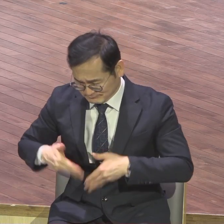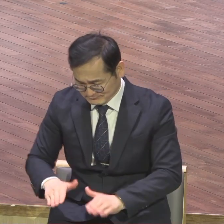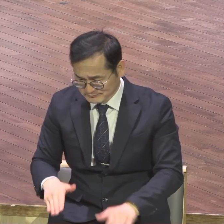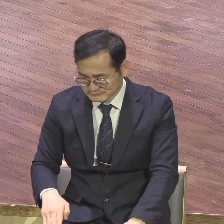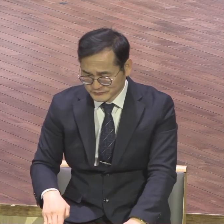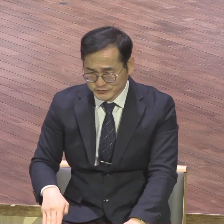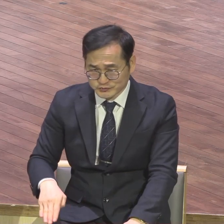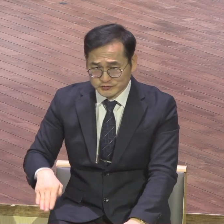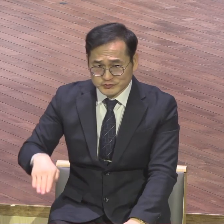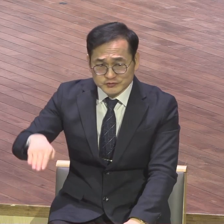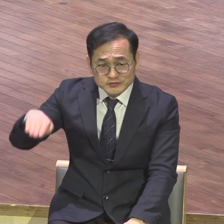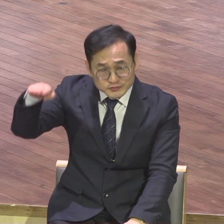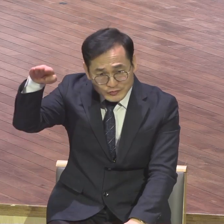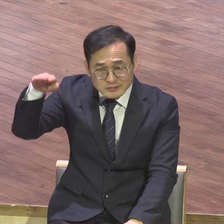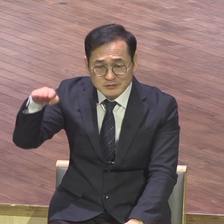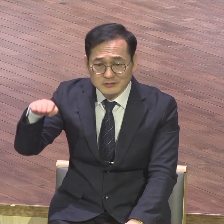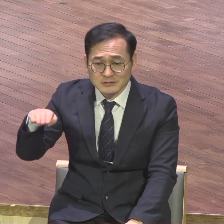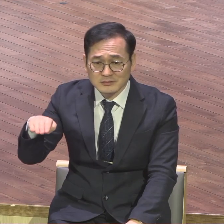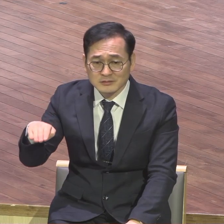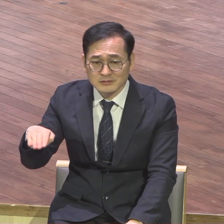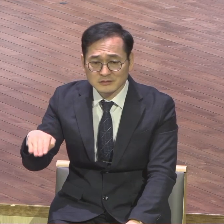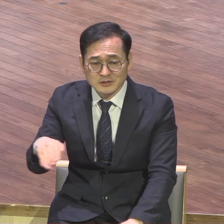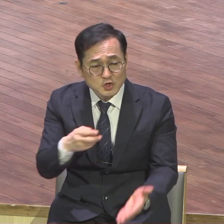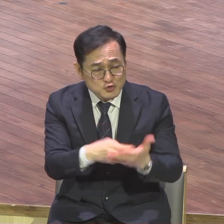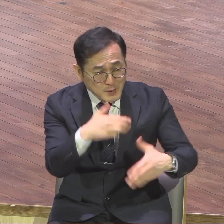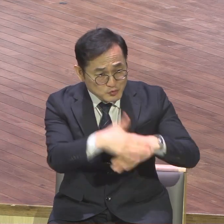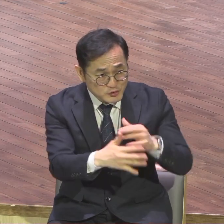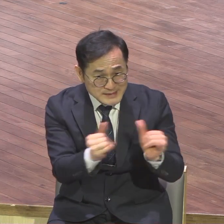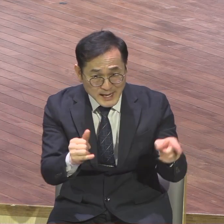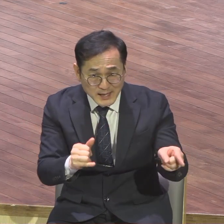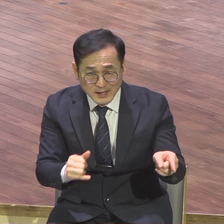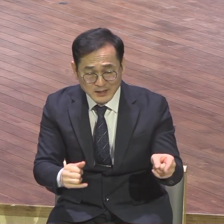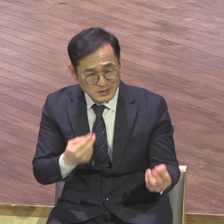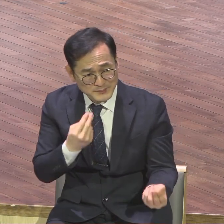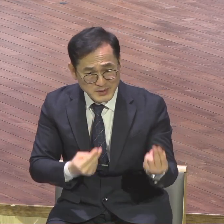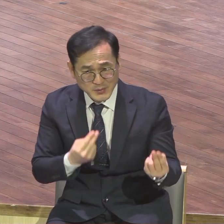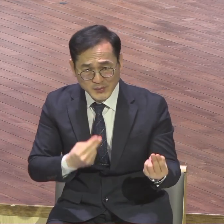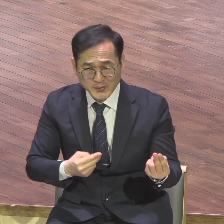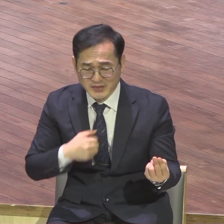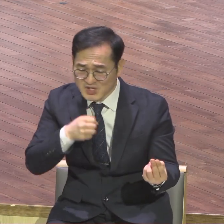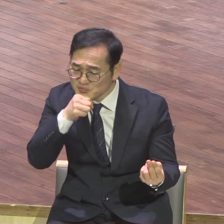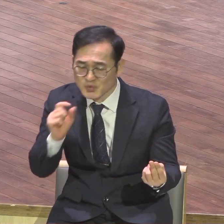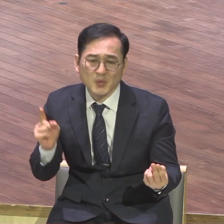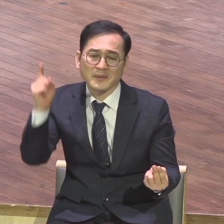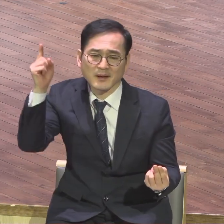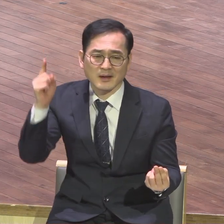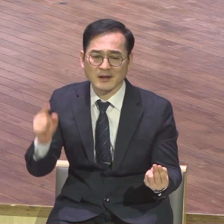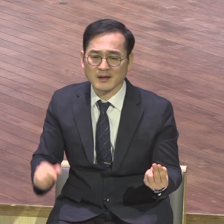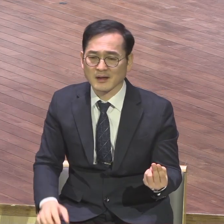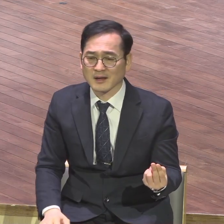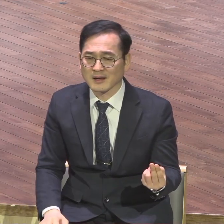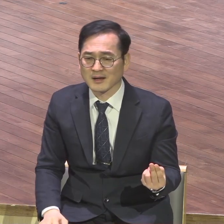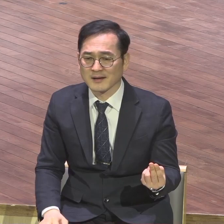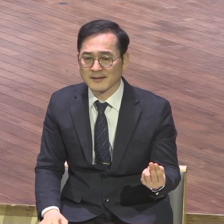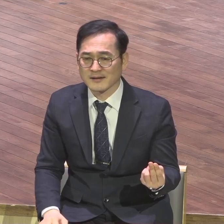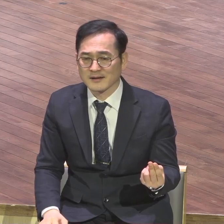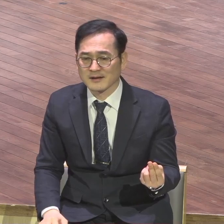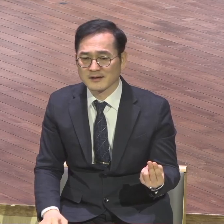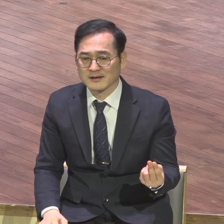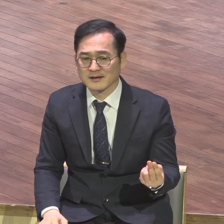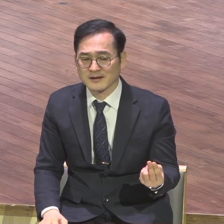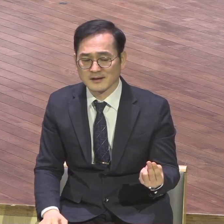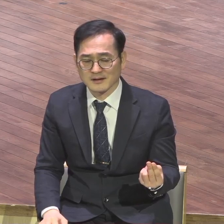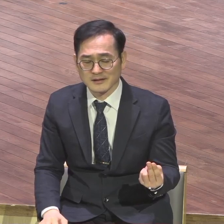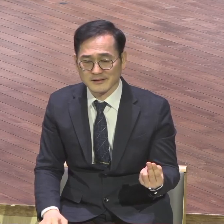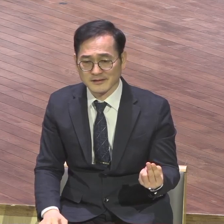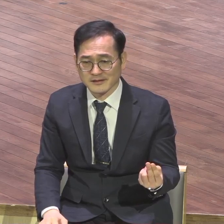뭐 지금 빌립보 교회 안에 있는 율법주의자들이 게임도 안 돼. 자기인데는 사실은 과거에 자기가 그런 사람이었다. 더군다나